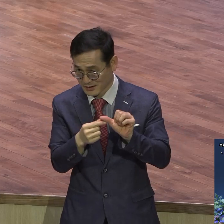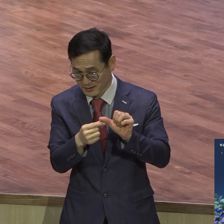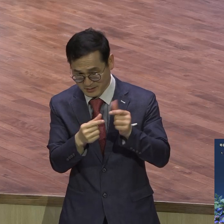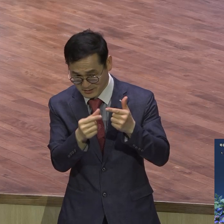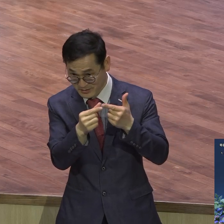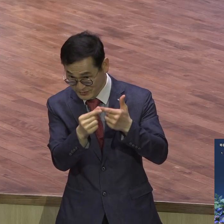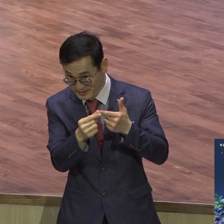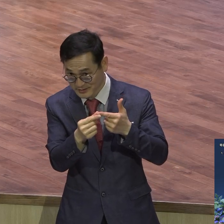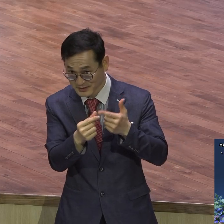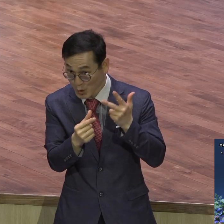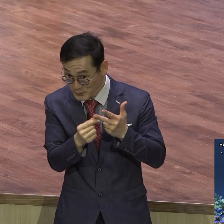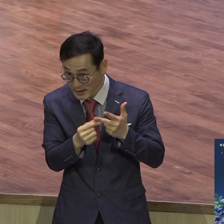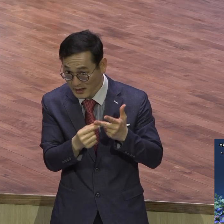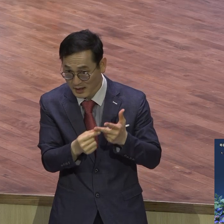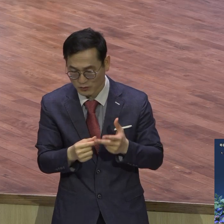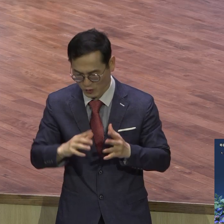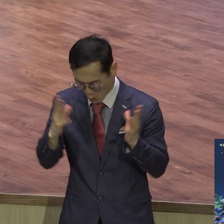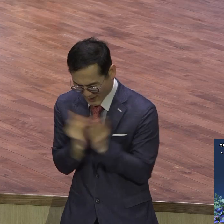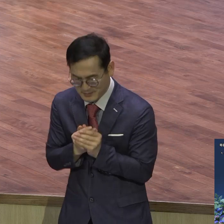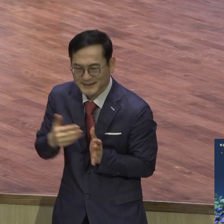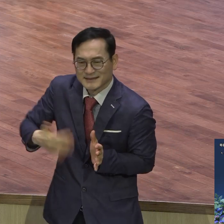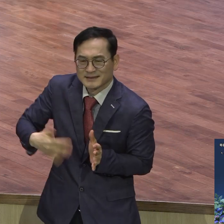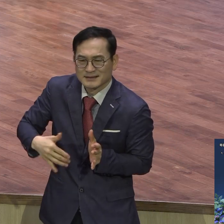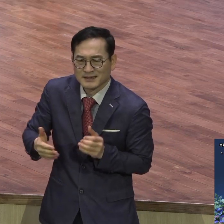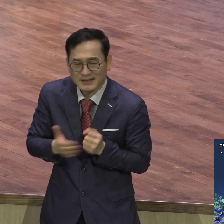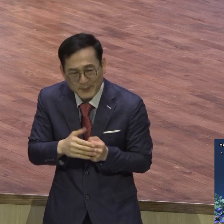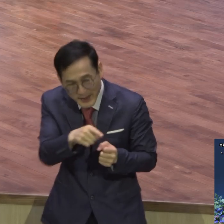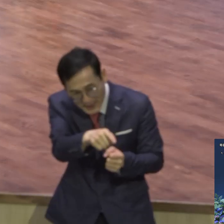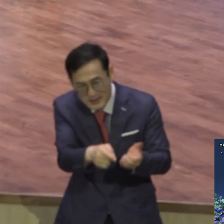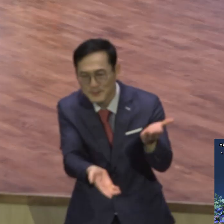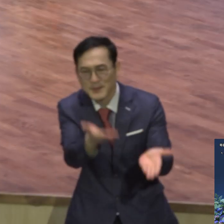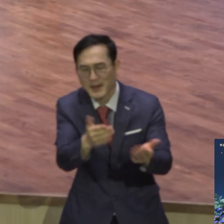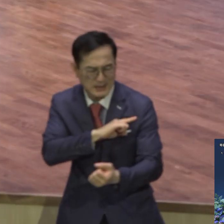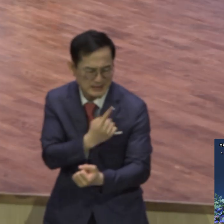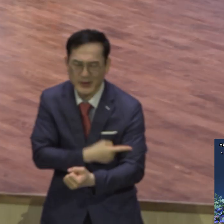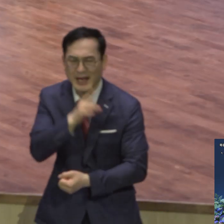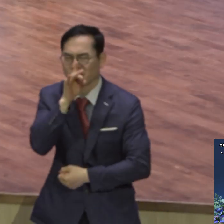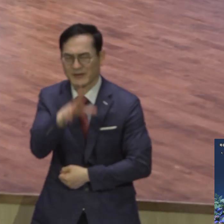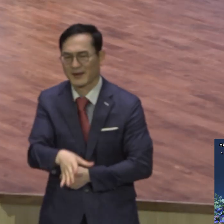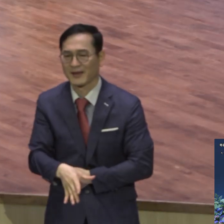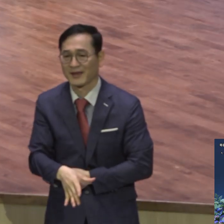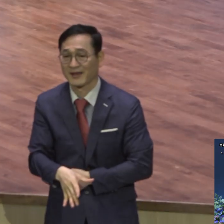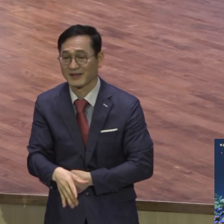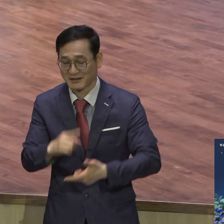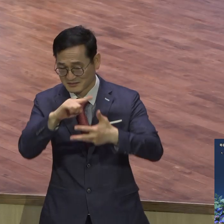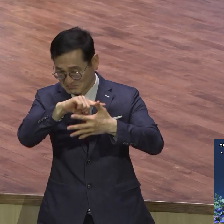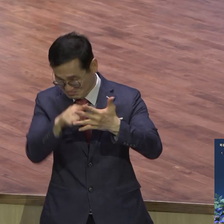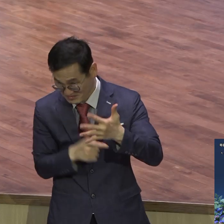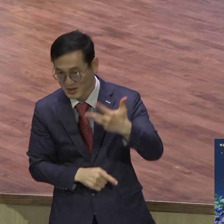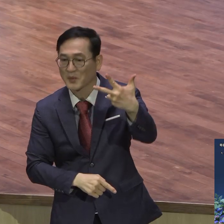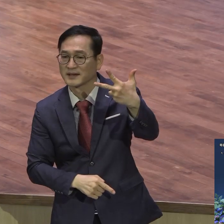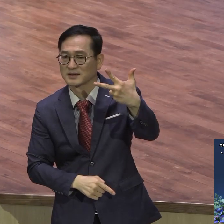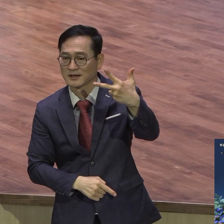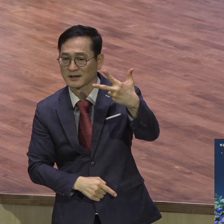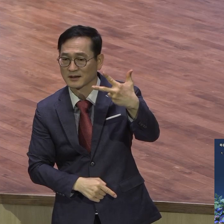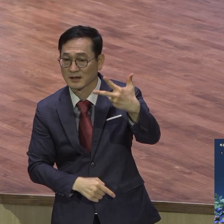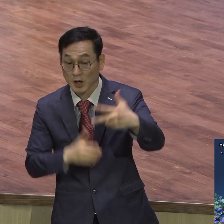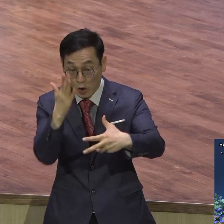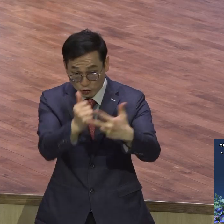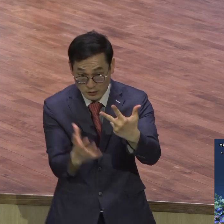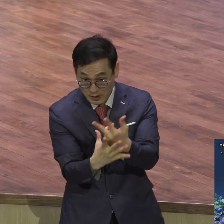불완전하고 일관성이 없다 그래서 비판할 자격이 없다 한마디 요약하면 뭐요 우리